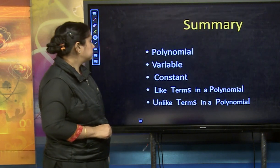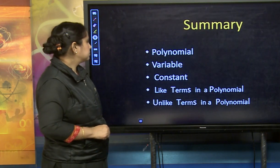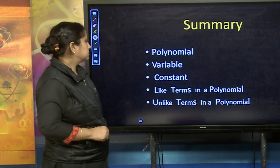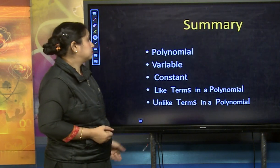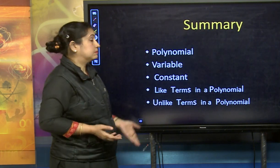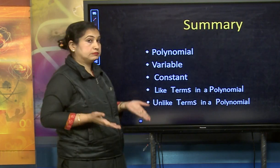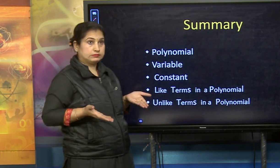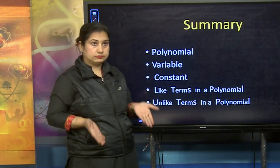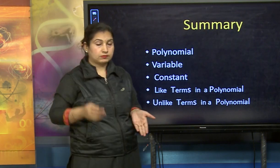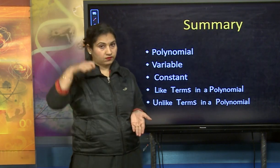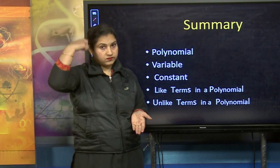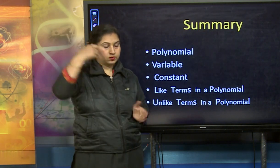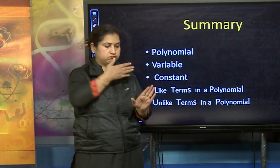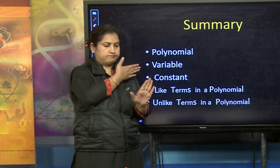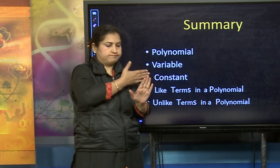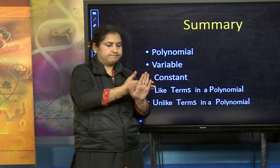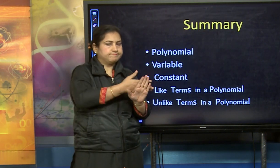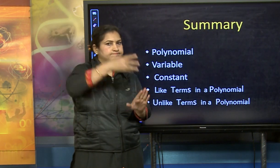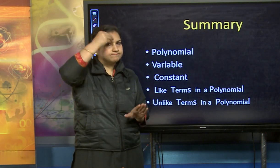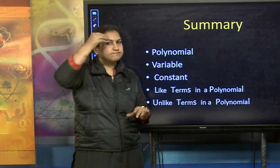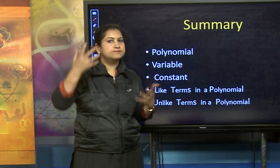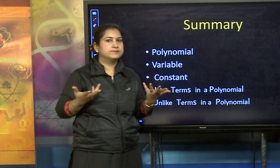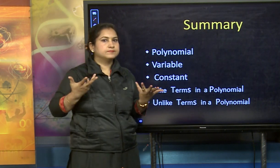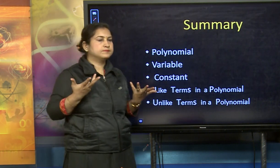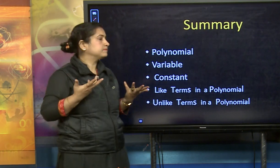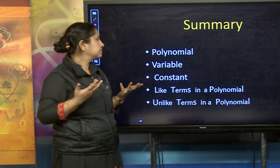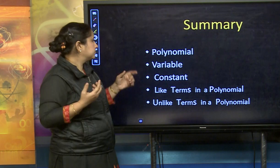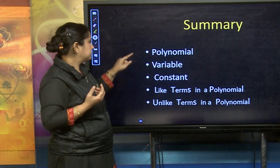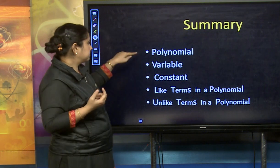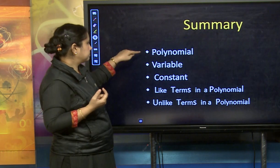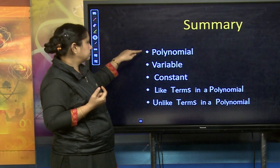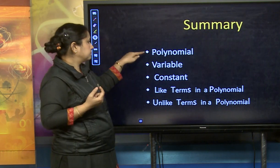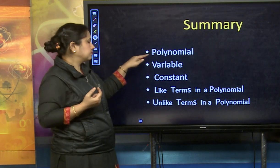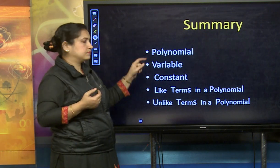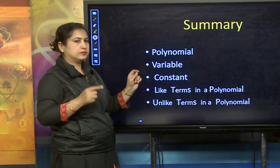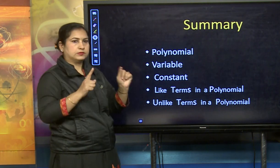क्या हुआ अभी तक इस वीडियो में हमने पुराणों में को समझा